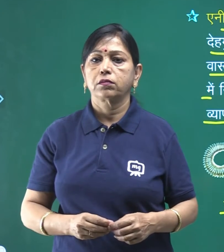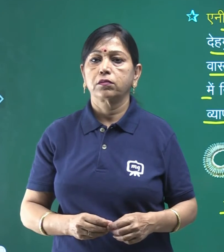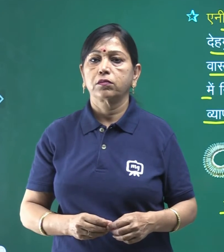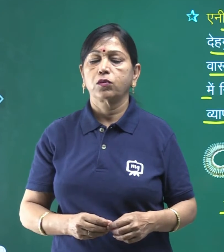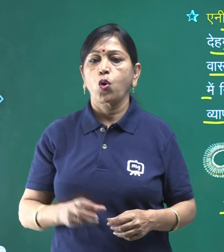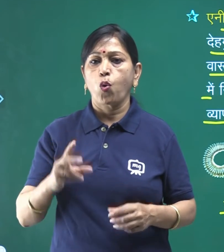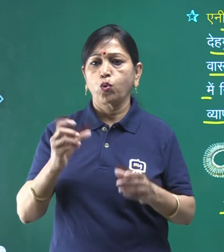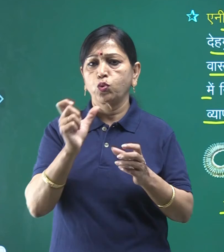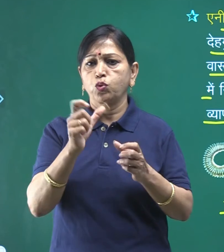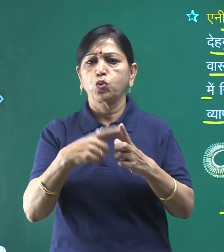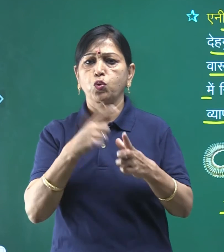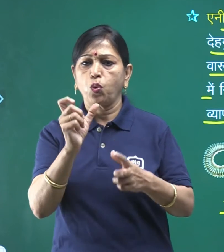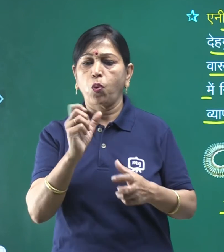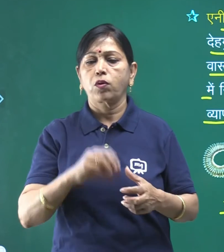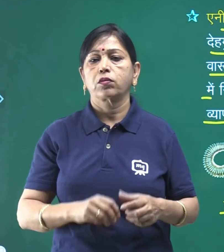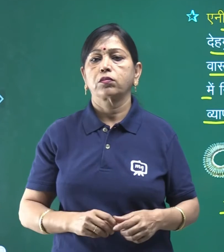जोक,